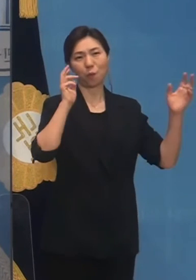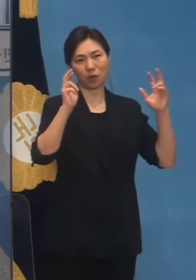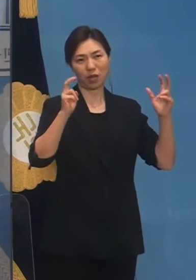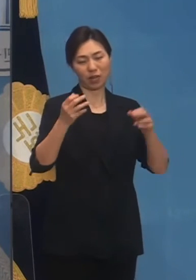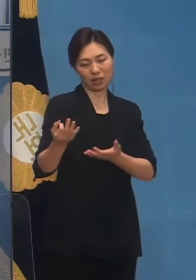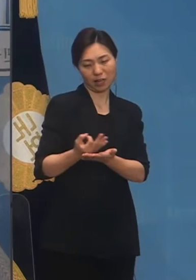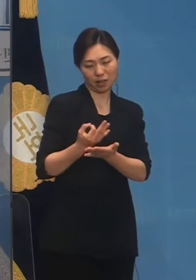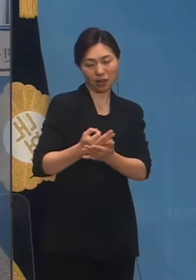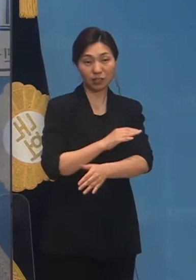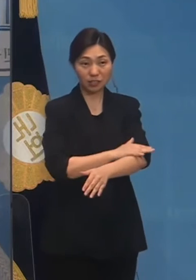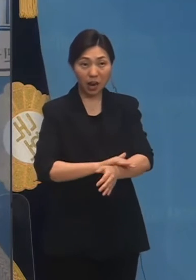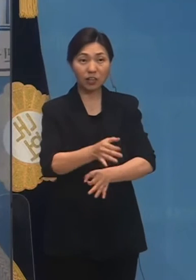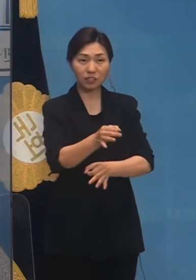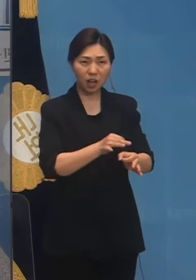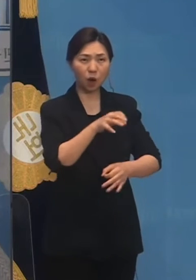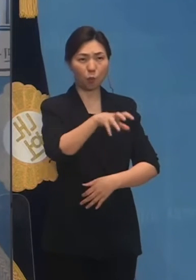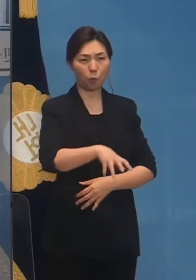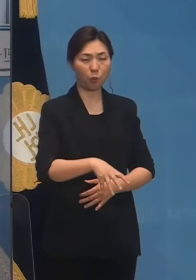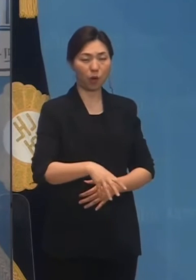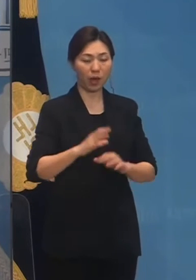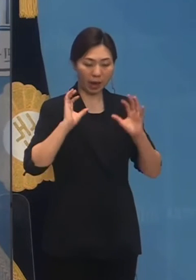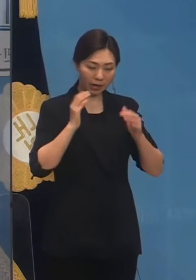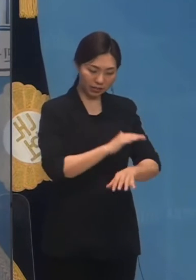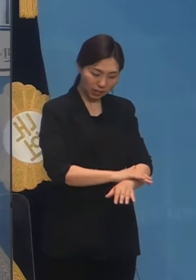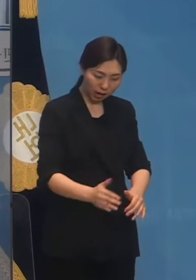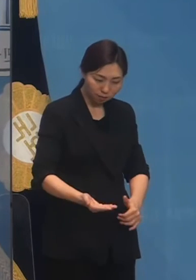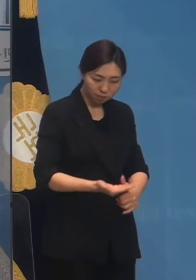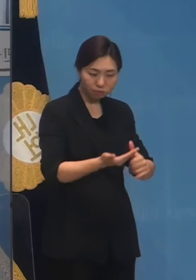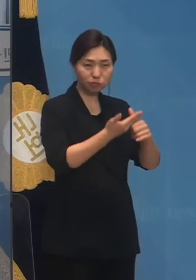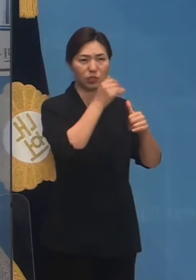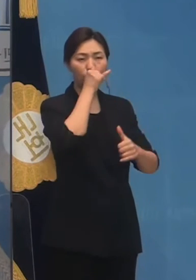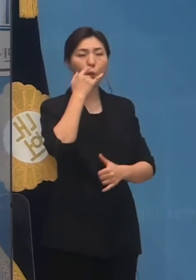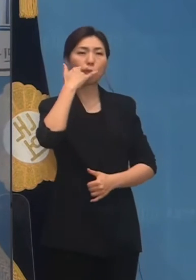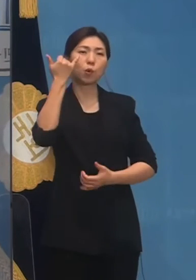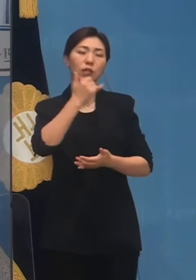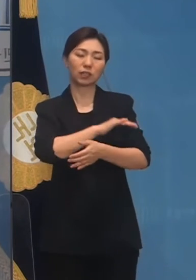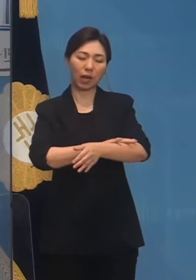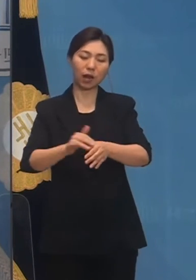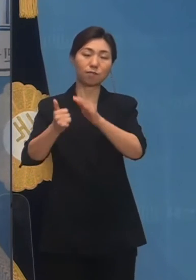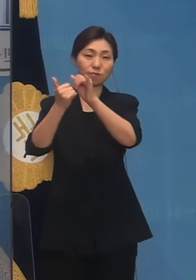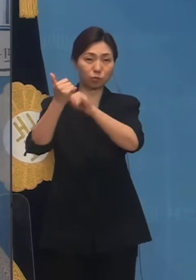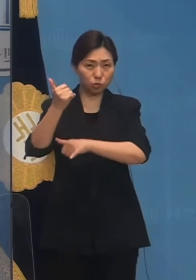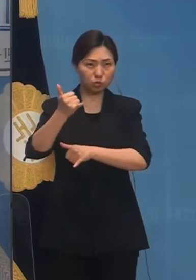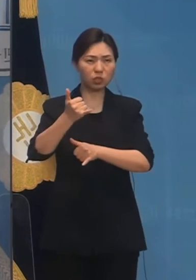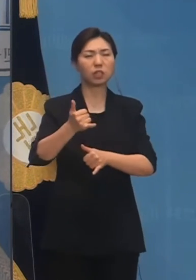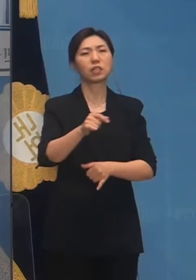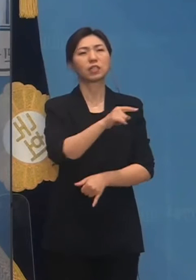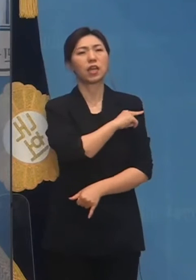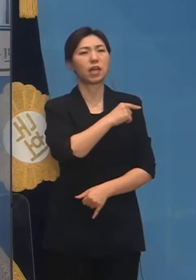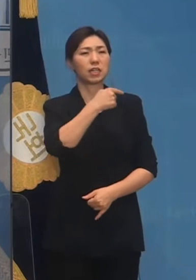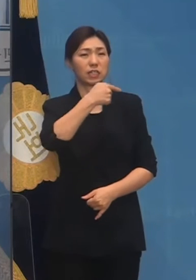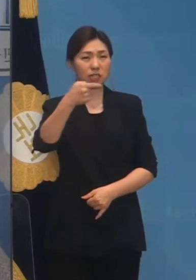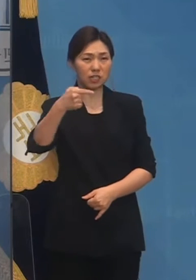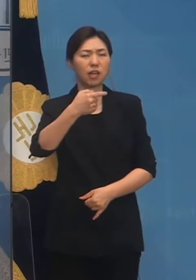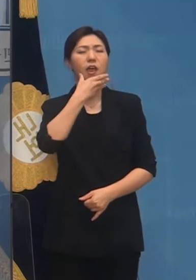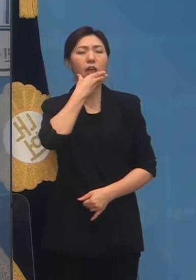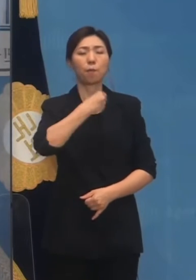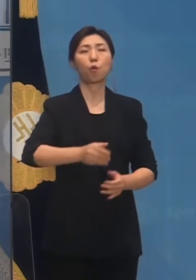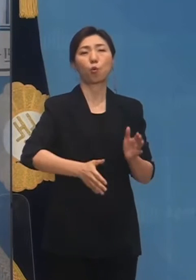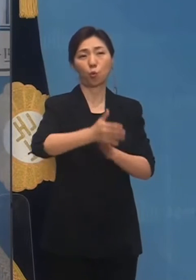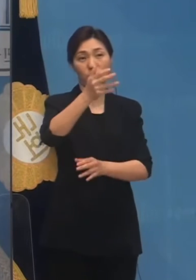상권, 아이 키우고 부모 모시기 좋은 마을, 모두가 살고 싶은 그런 1등 경기도를